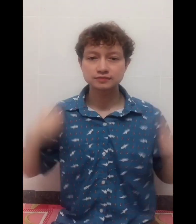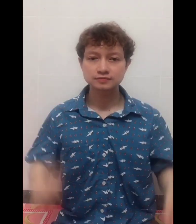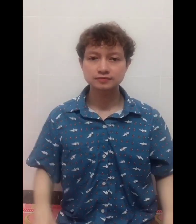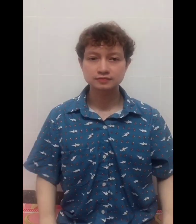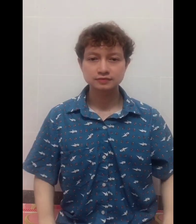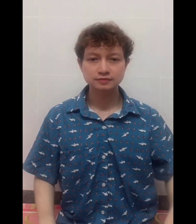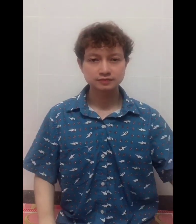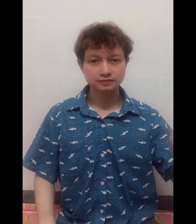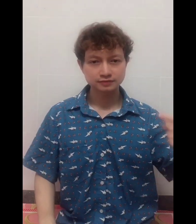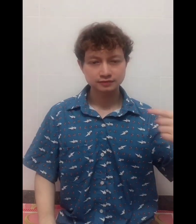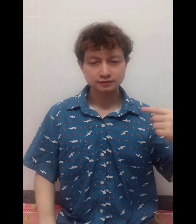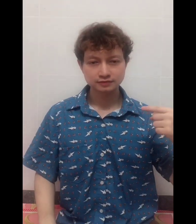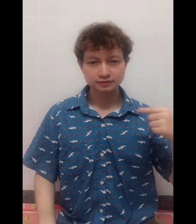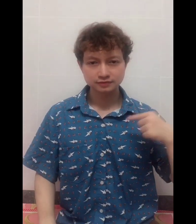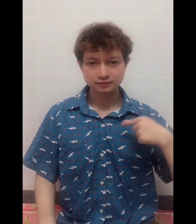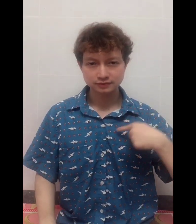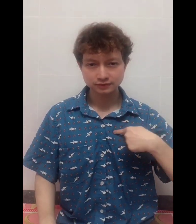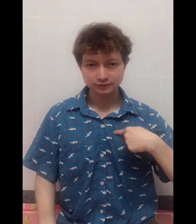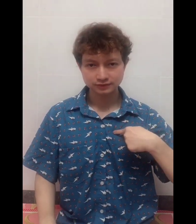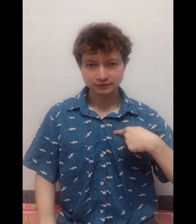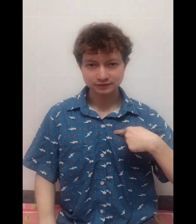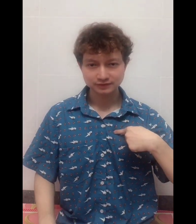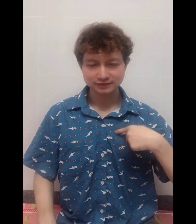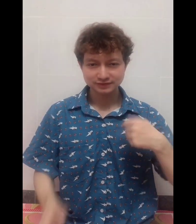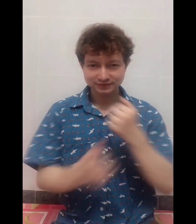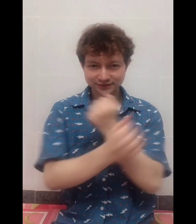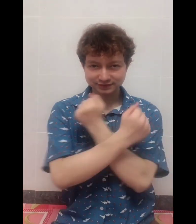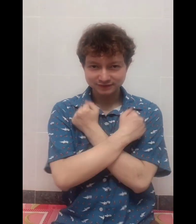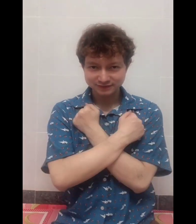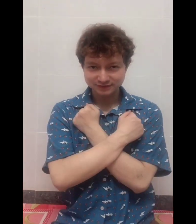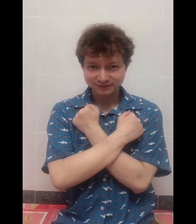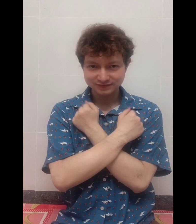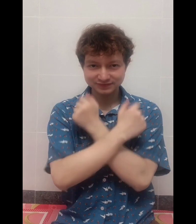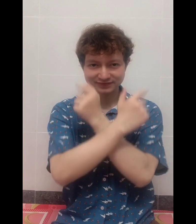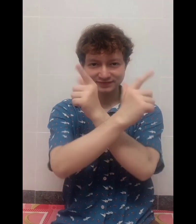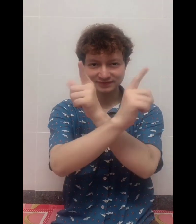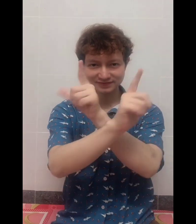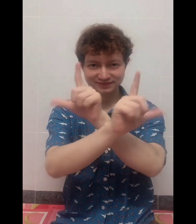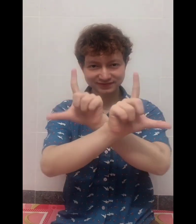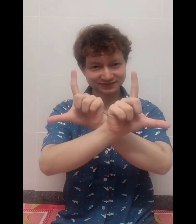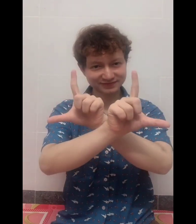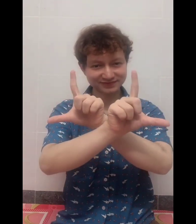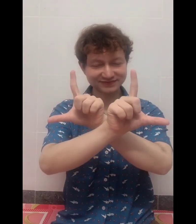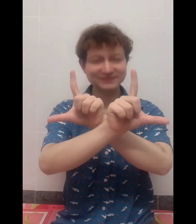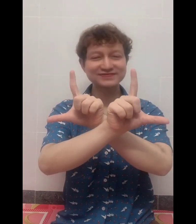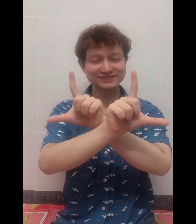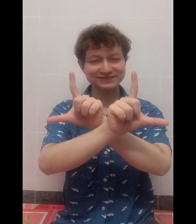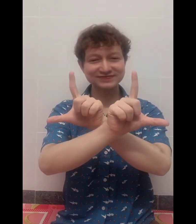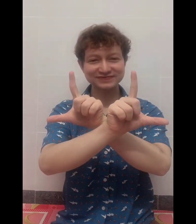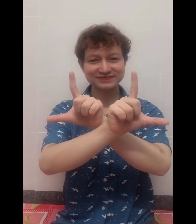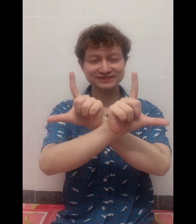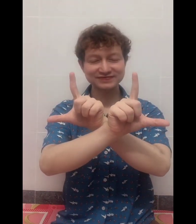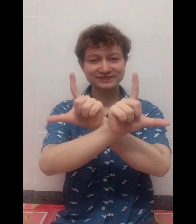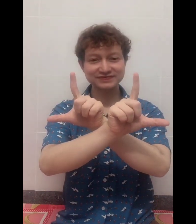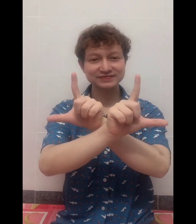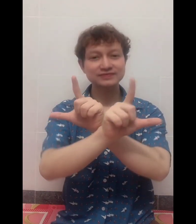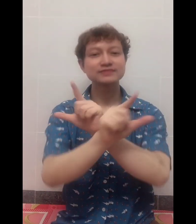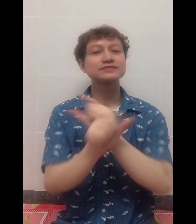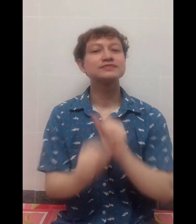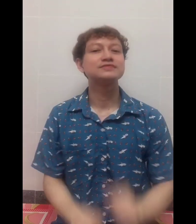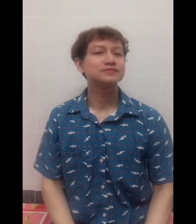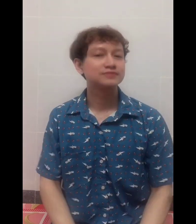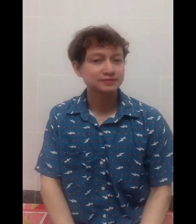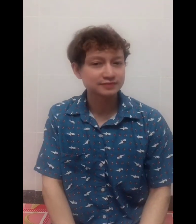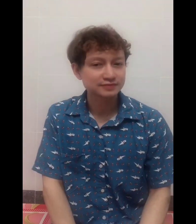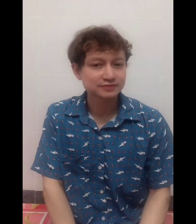lời nhắn nhủ đến với ai đó, ví dụ như là tôi yêu WL, hoặc các bạn muốn gửi một thông điệp, ví dụ